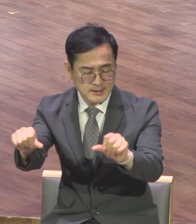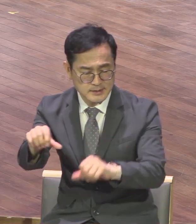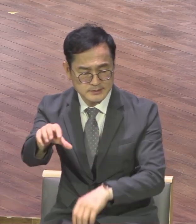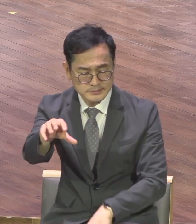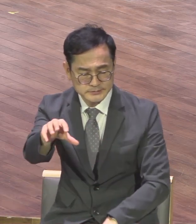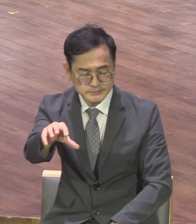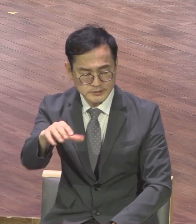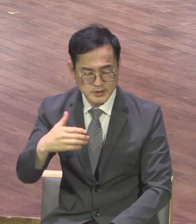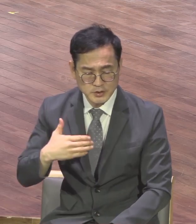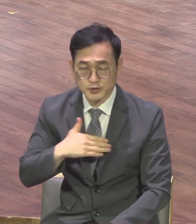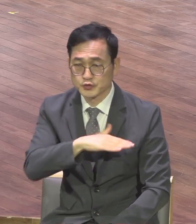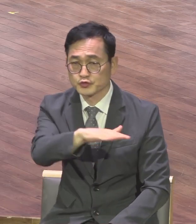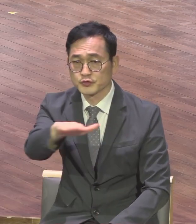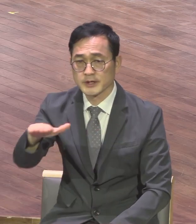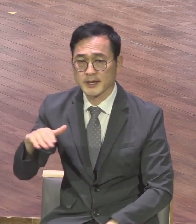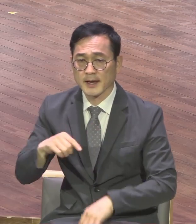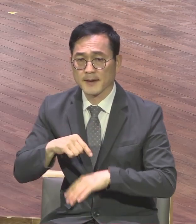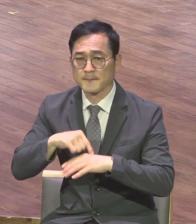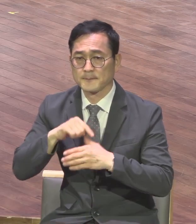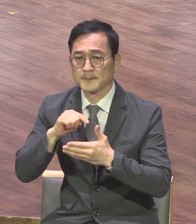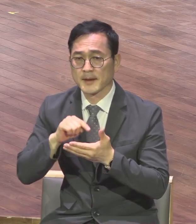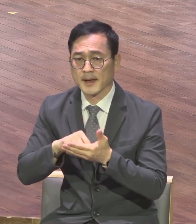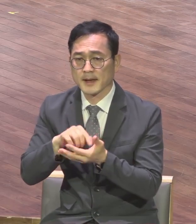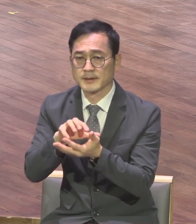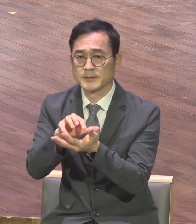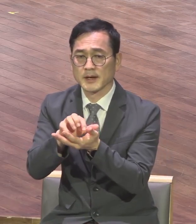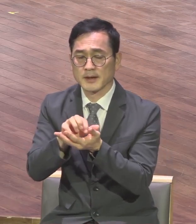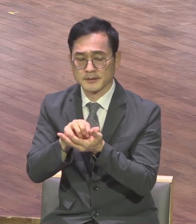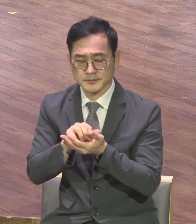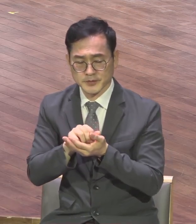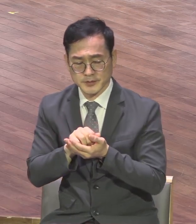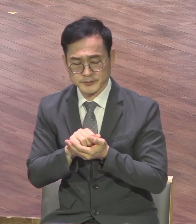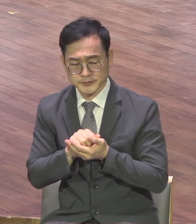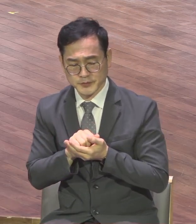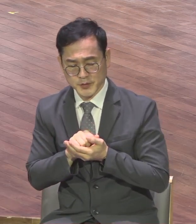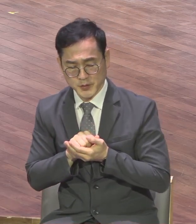우리의 가슴에 함께 두고